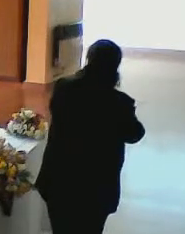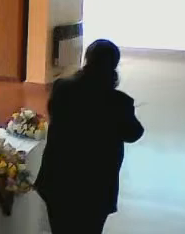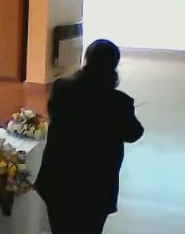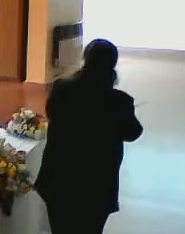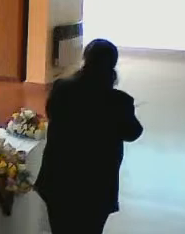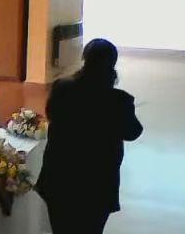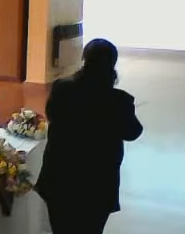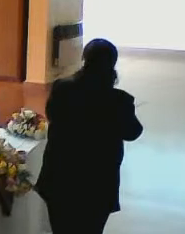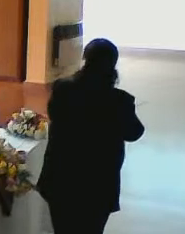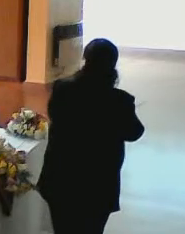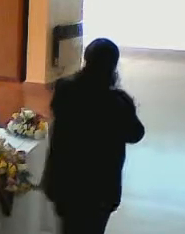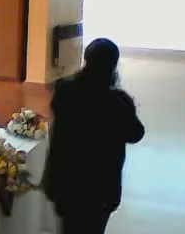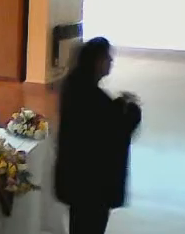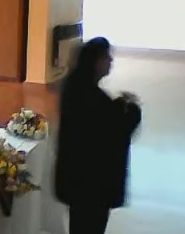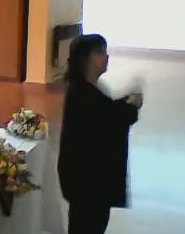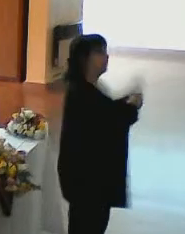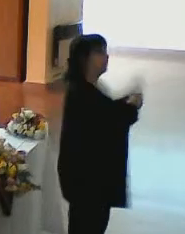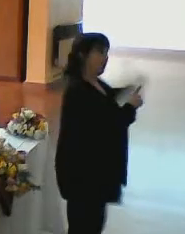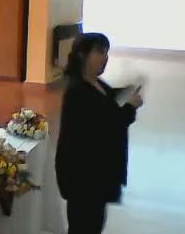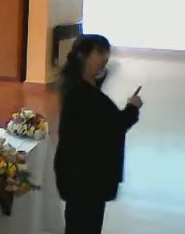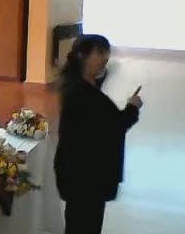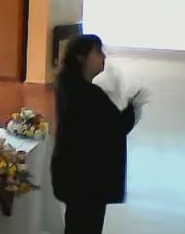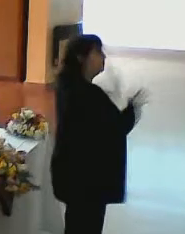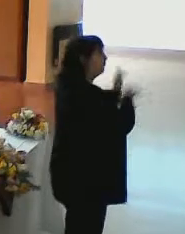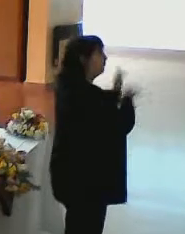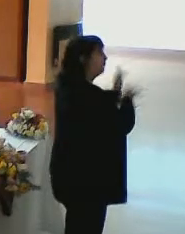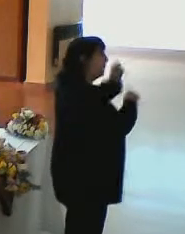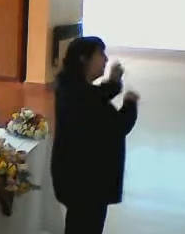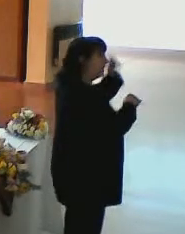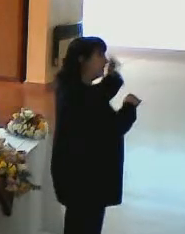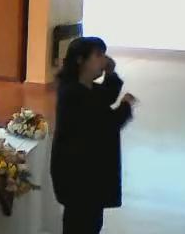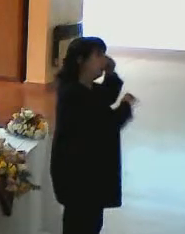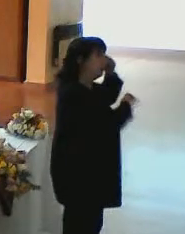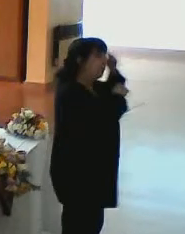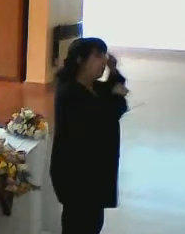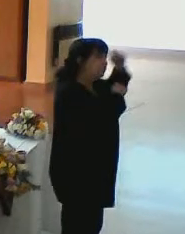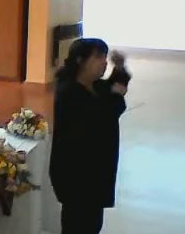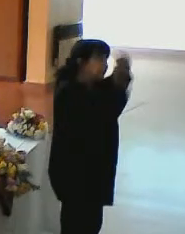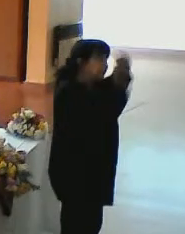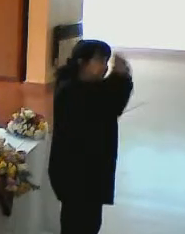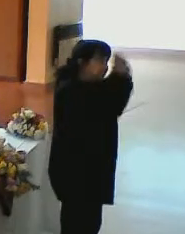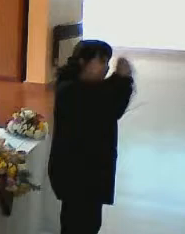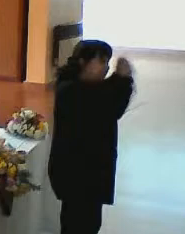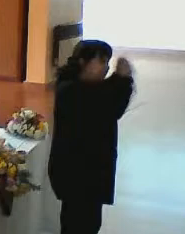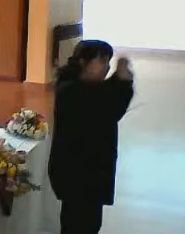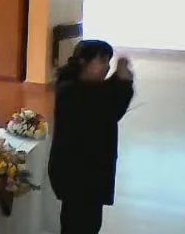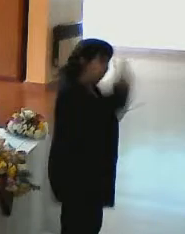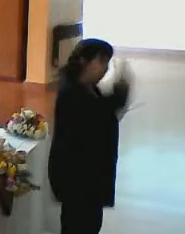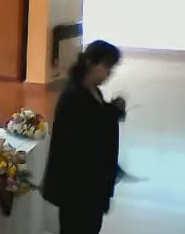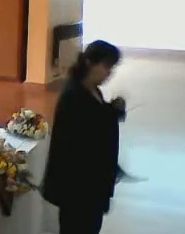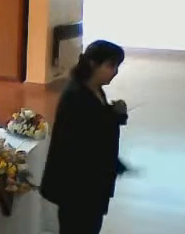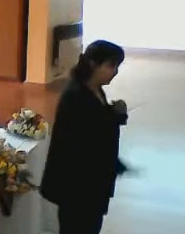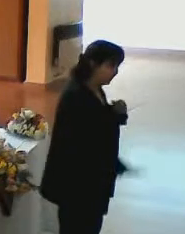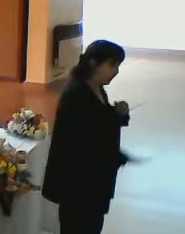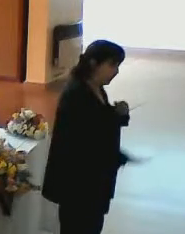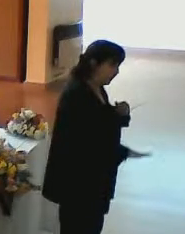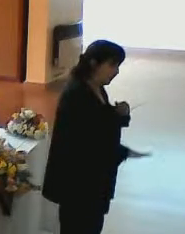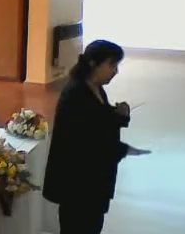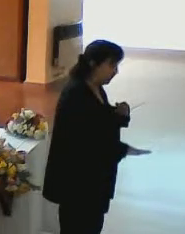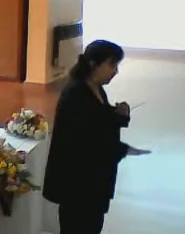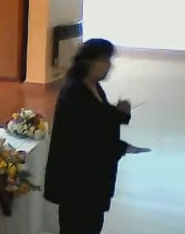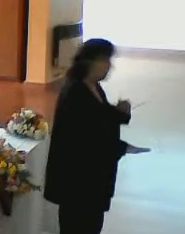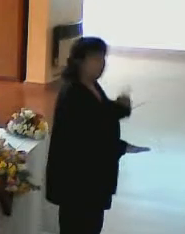Pediatría, que considera que son todos aquellos cuadros crónicos que se inician precozmente, que tienen